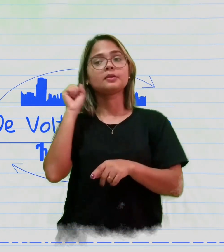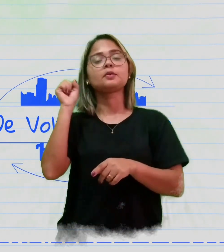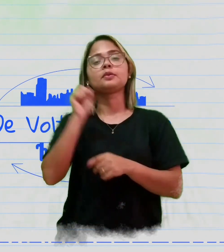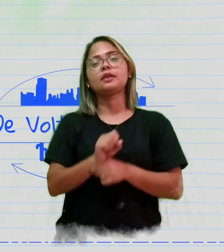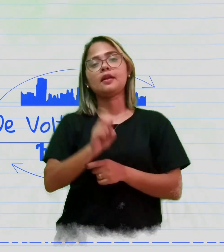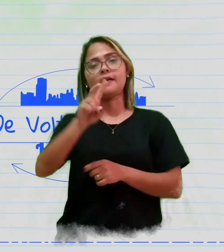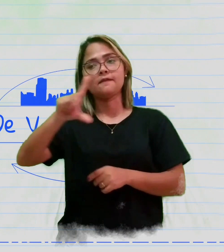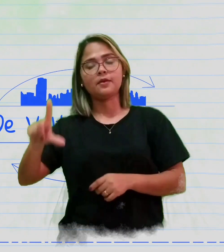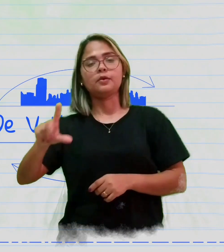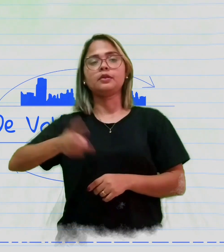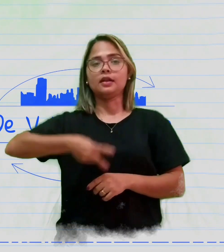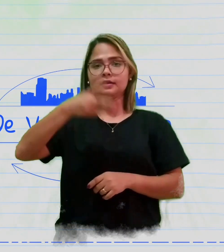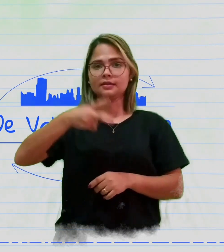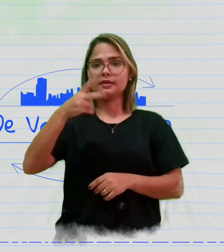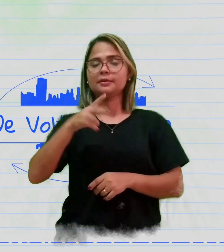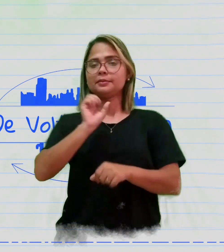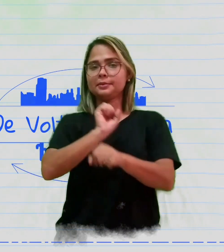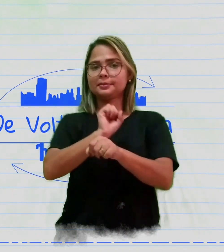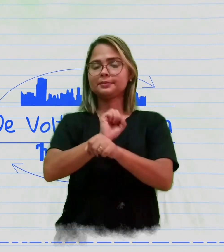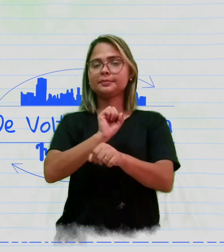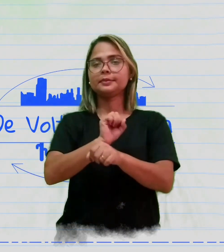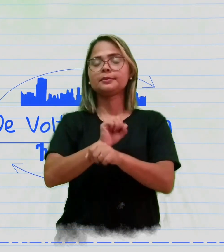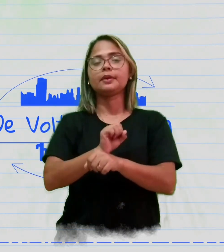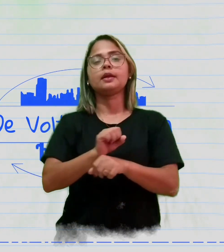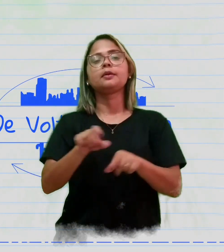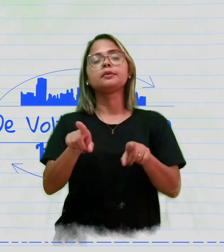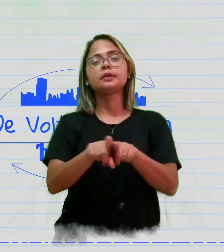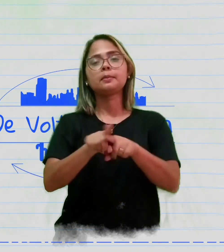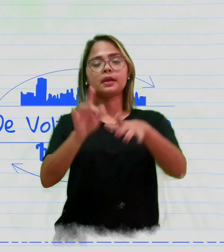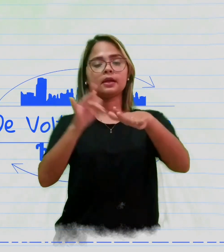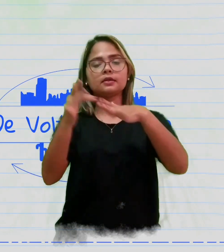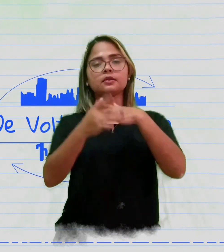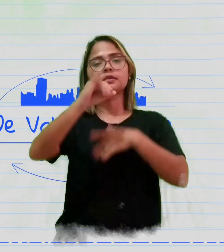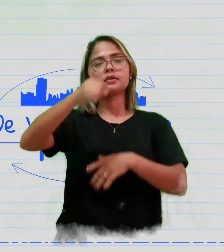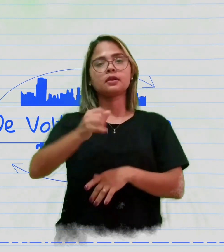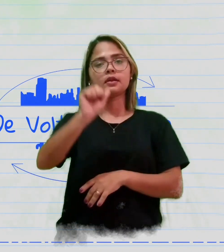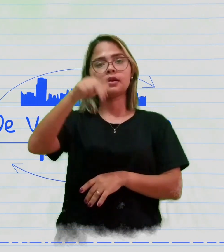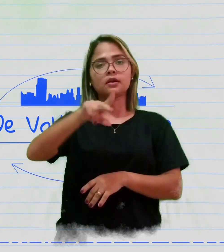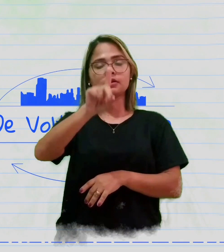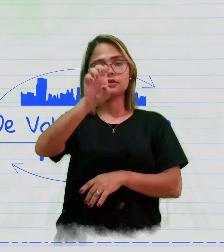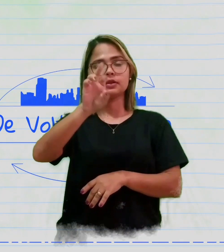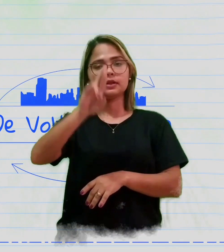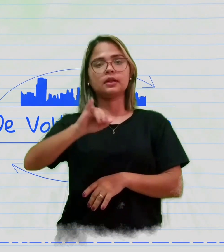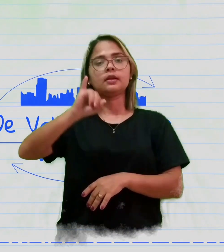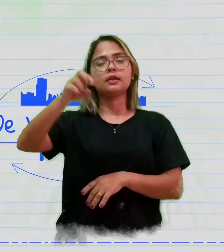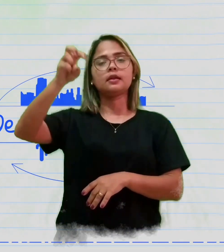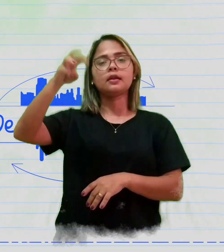episódio. Gostaria de pedir para Jandê tocar um pouco de Amarelo exclusivamente para vocês. E então é isso.